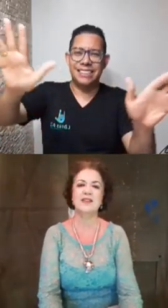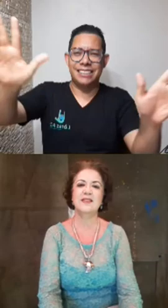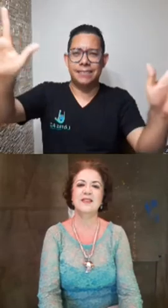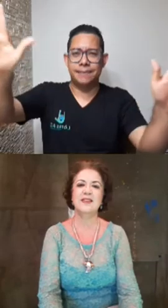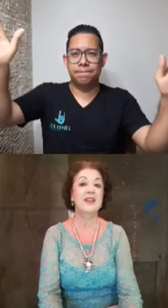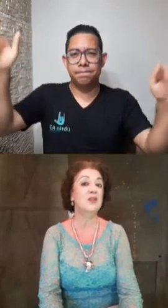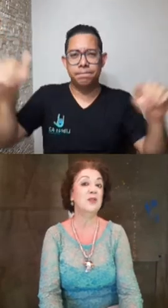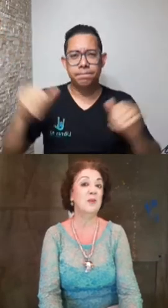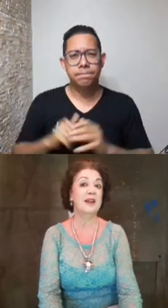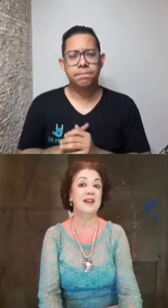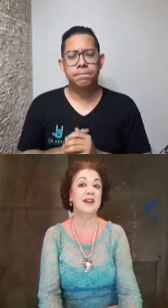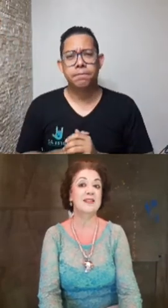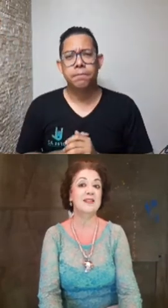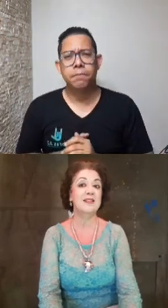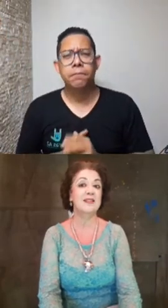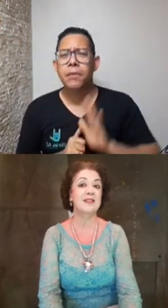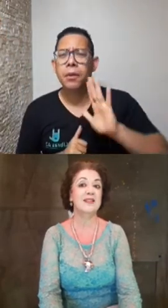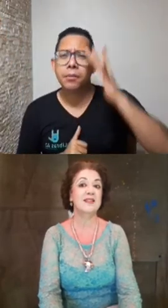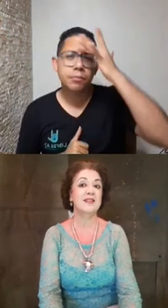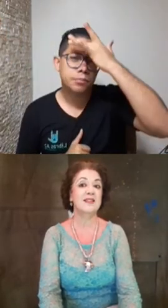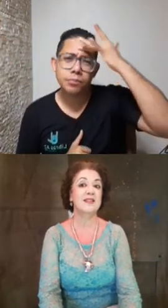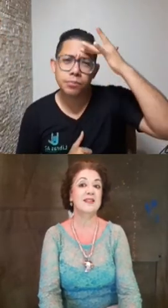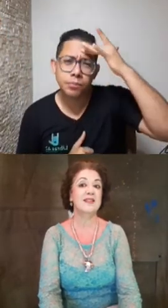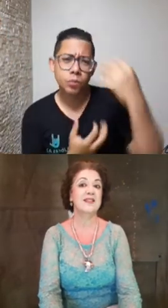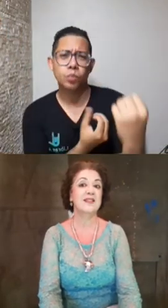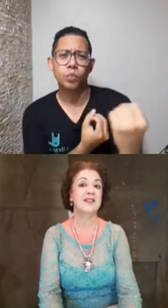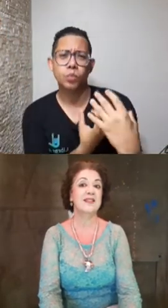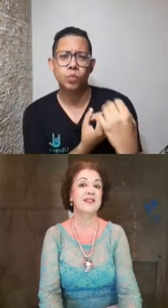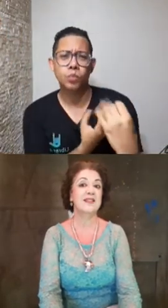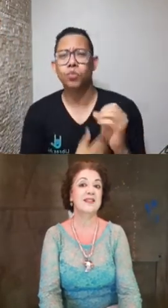exceções e descobri-las.